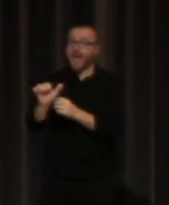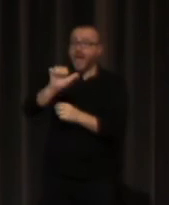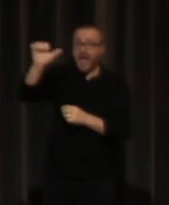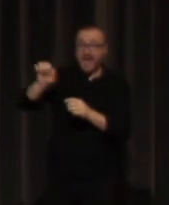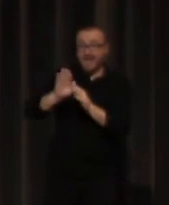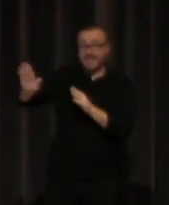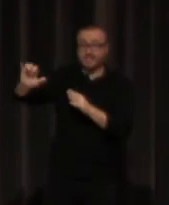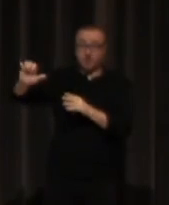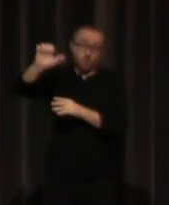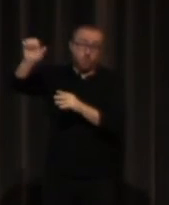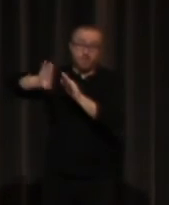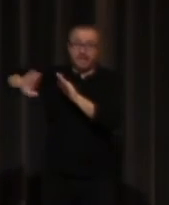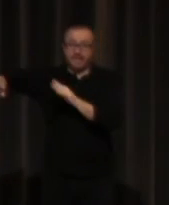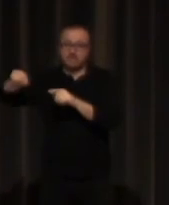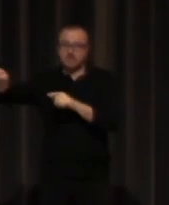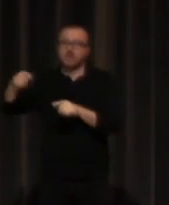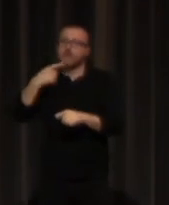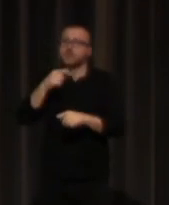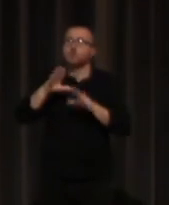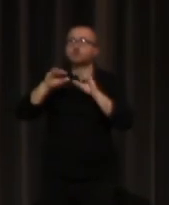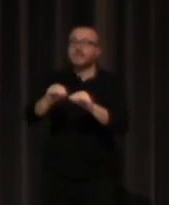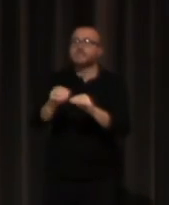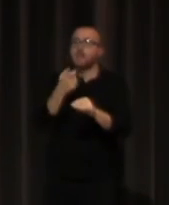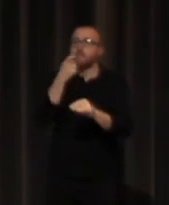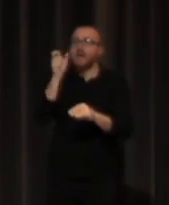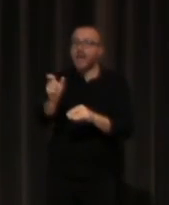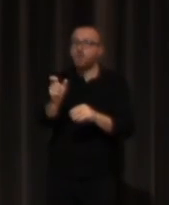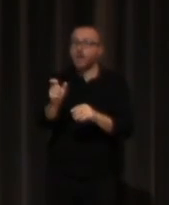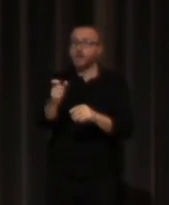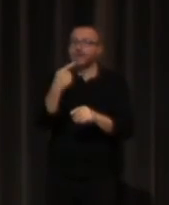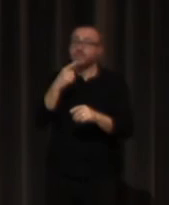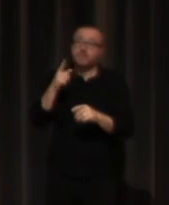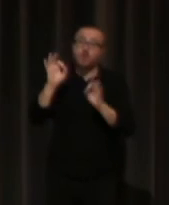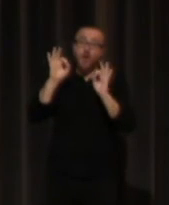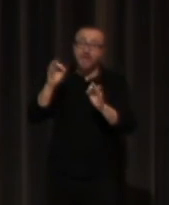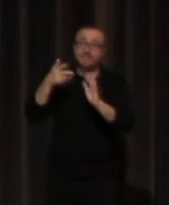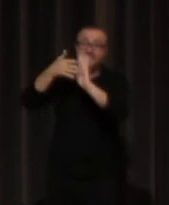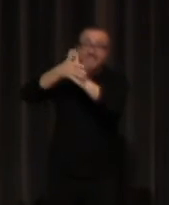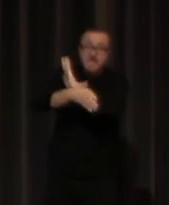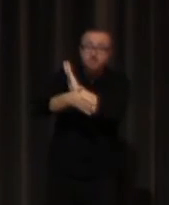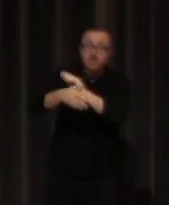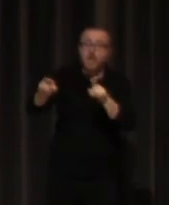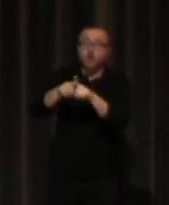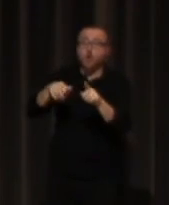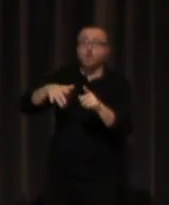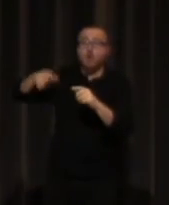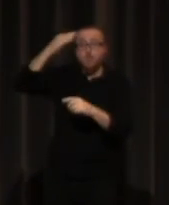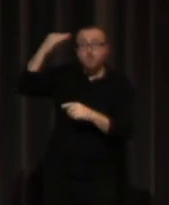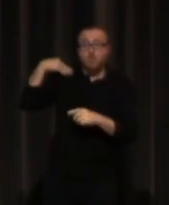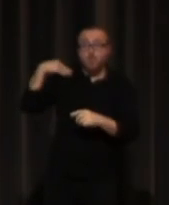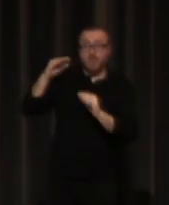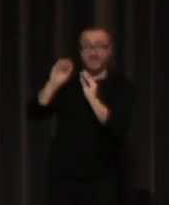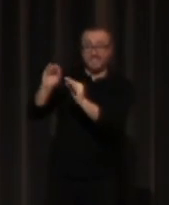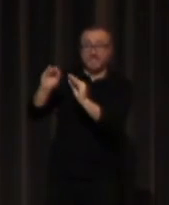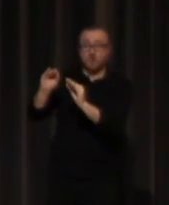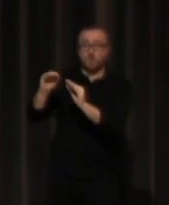Bukovina, d'on era Paul Celan, i ell va dir que en la seva contrada vivien persones i llibres.